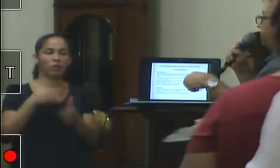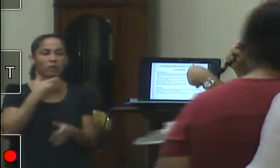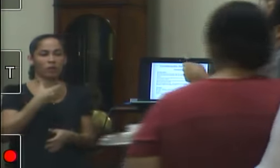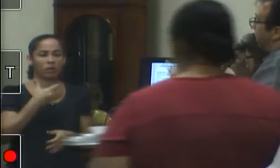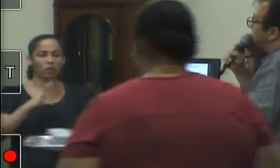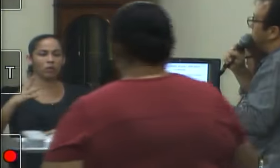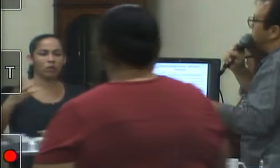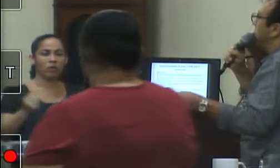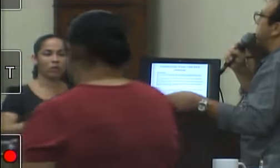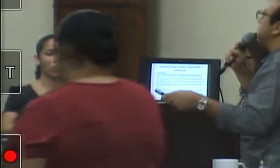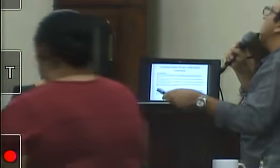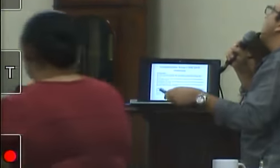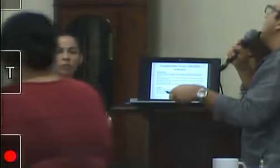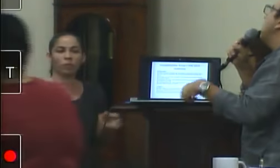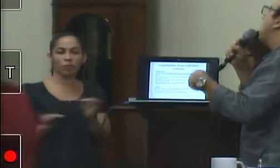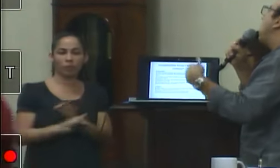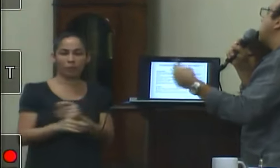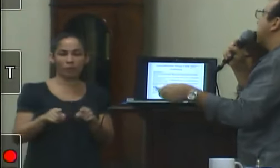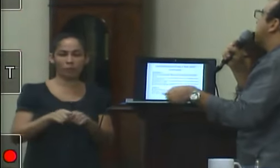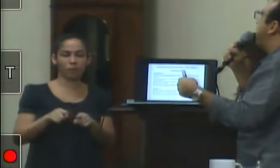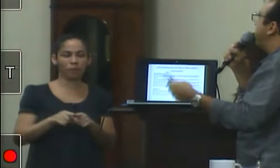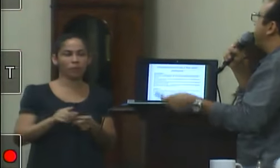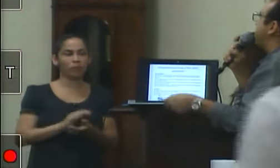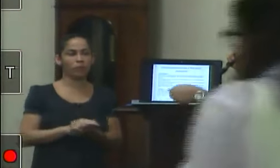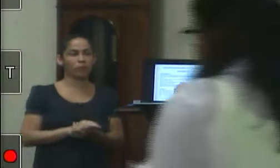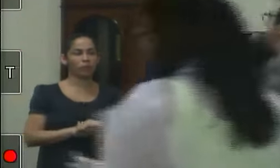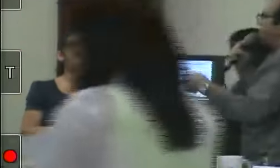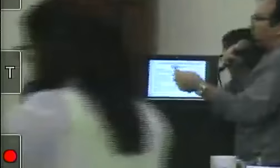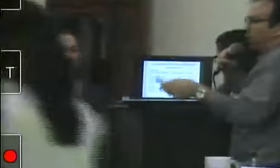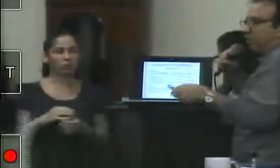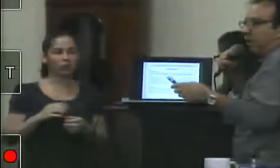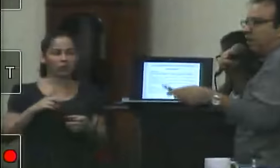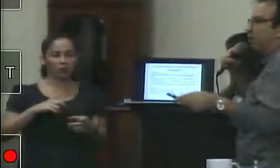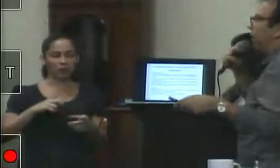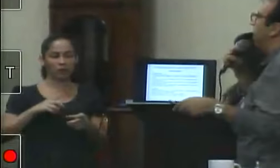obras estejam prontas e com os equipamentos,